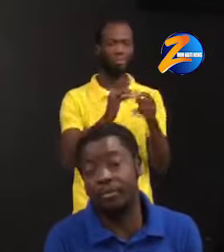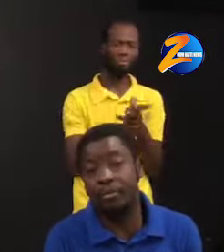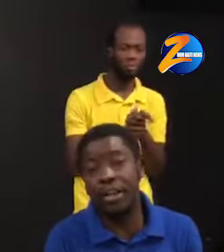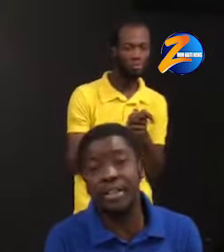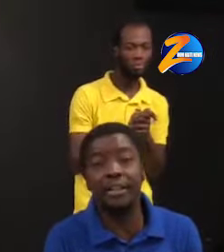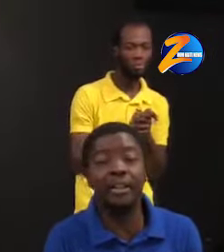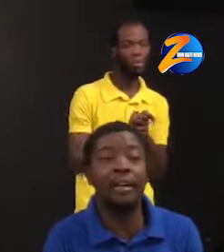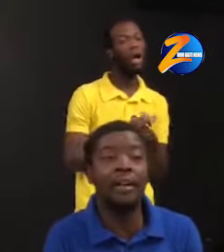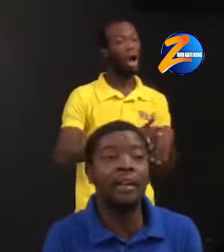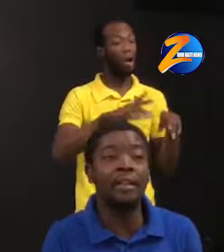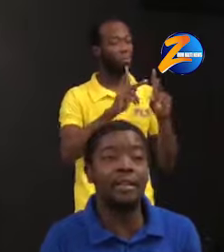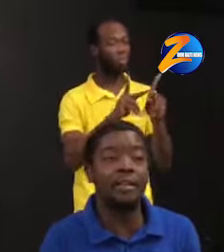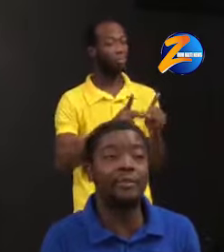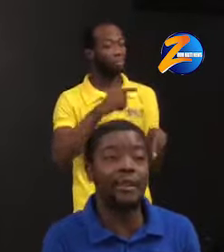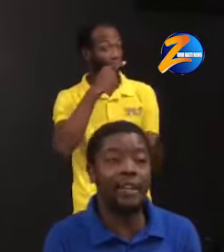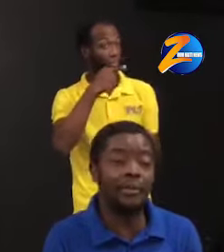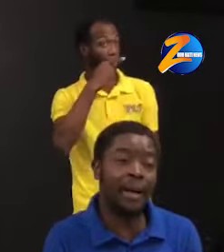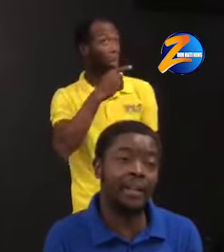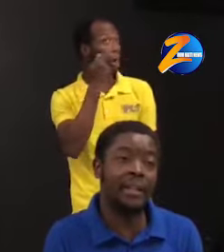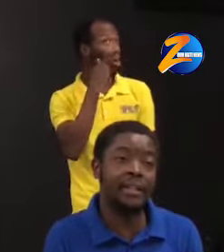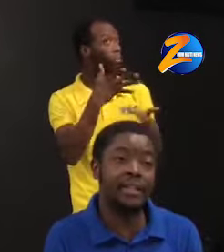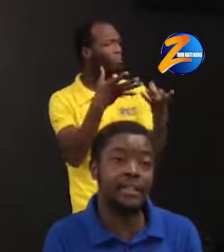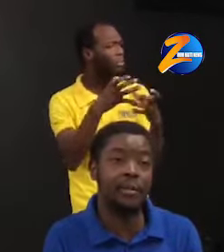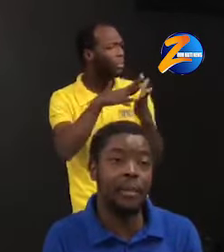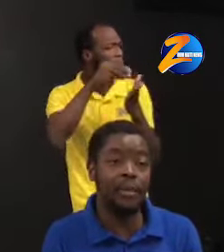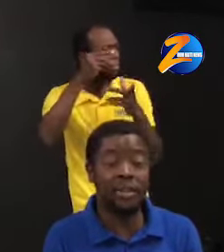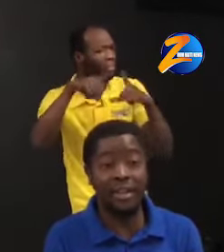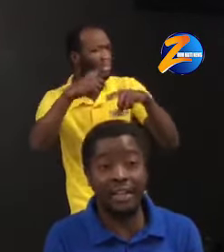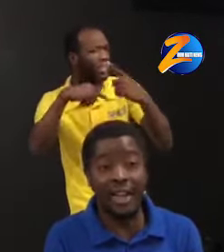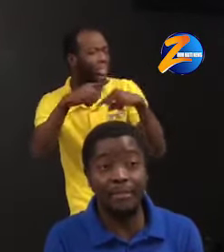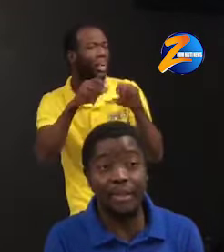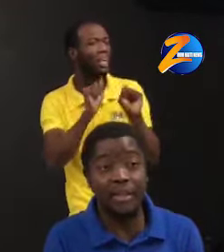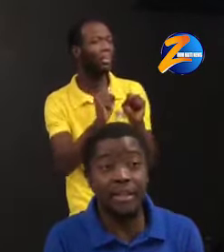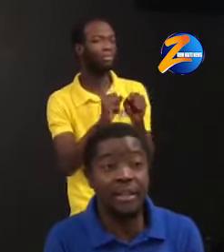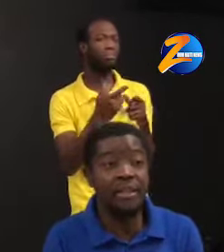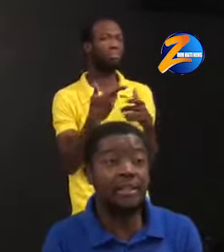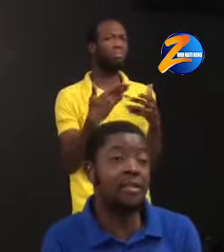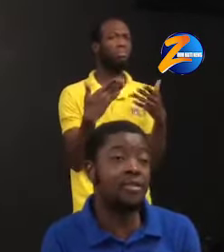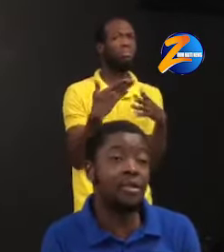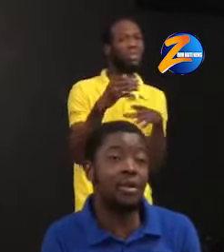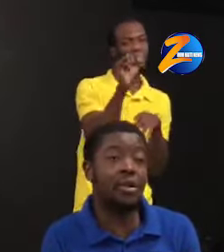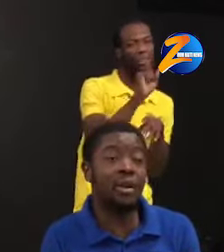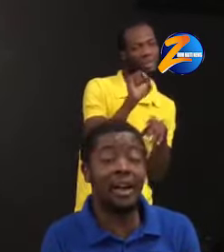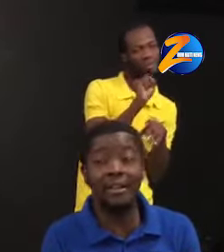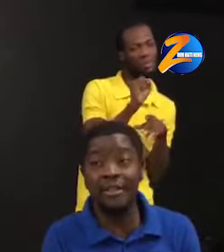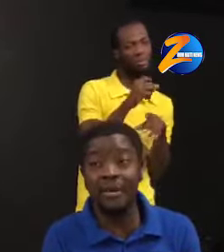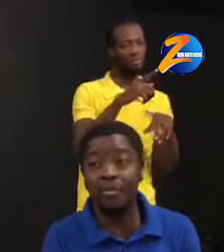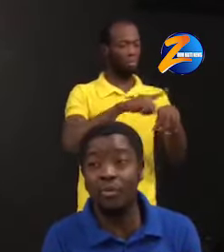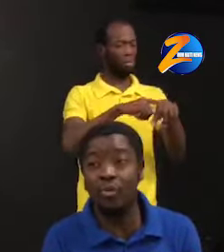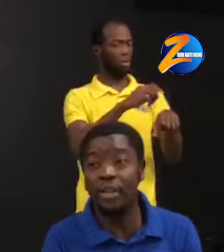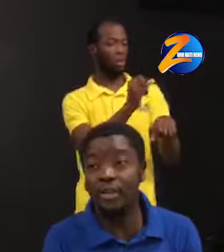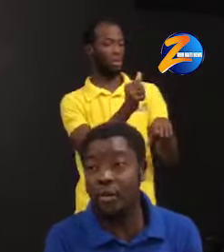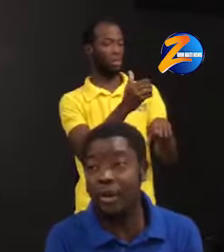qui va contribuer à la formation des entendants en langue des signes, une profession en pleine expansion dans le monde et